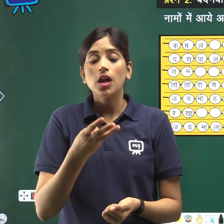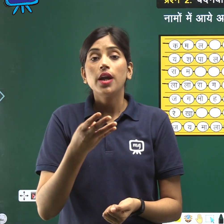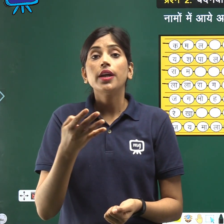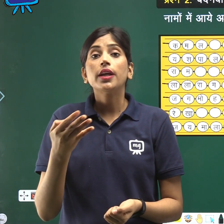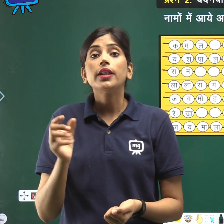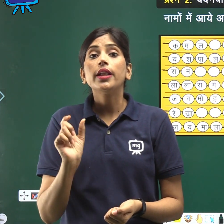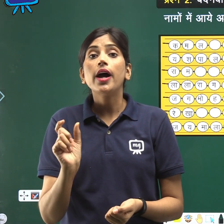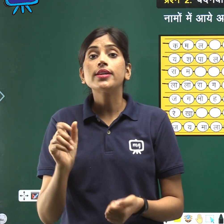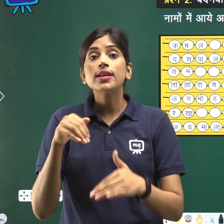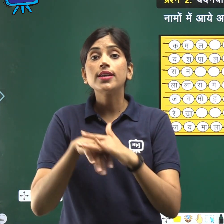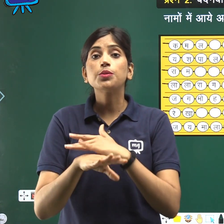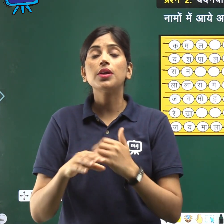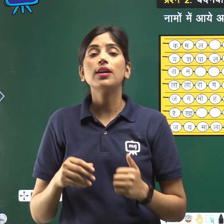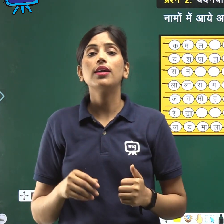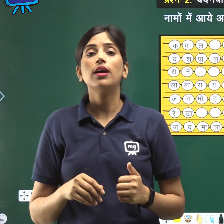हैं इसमें?